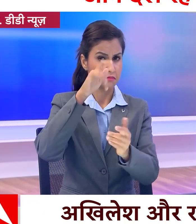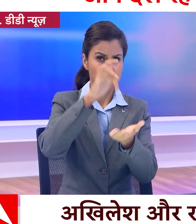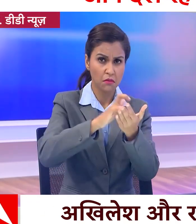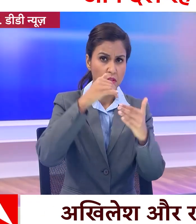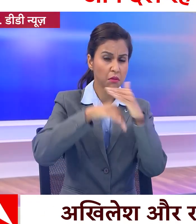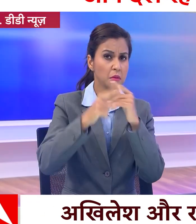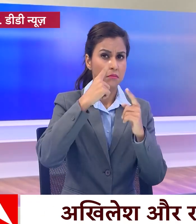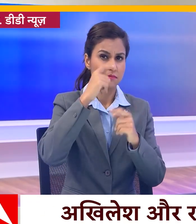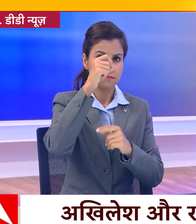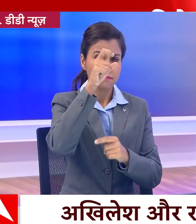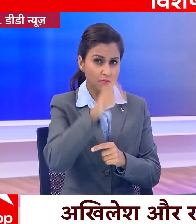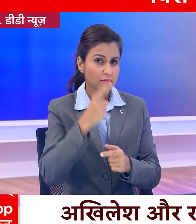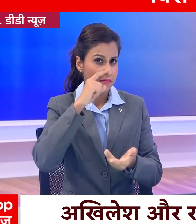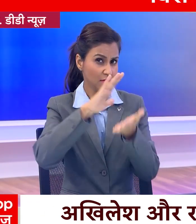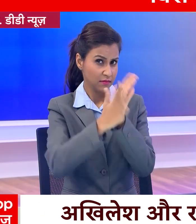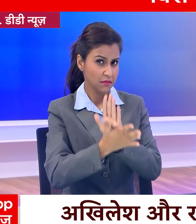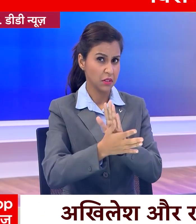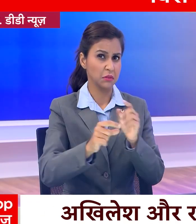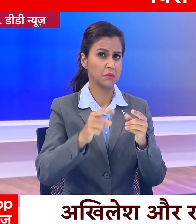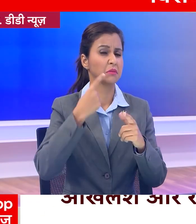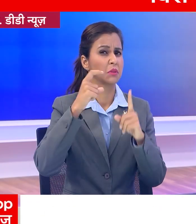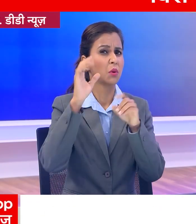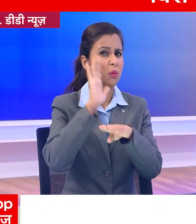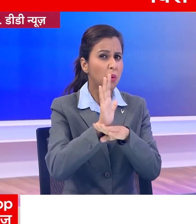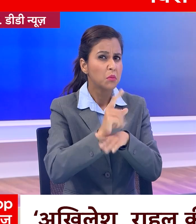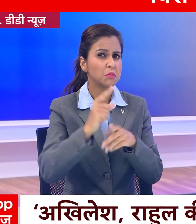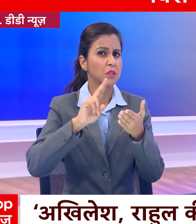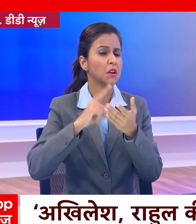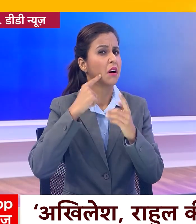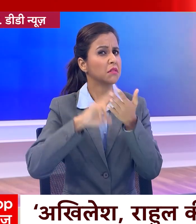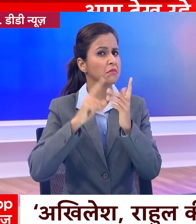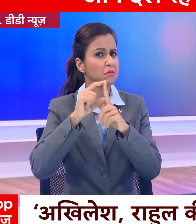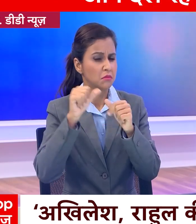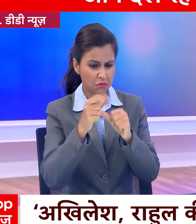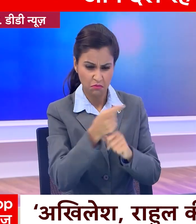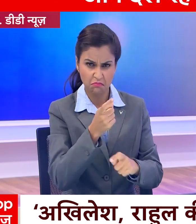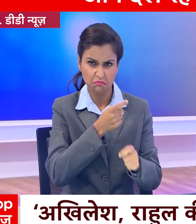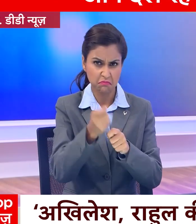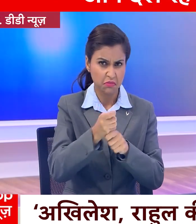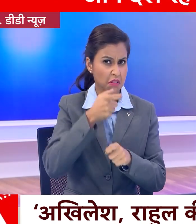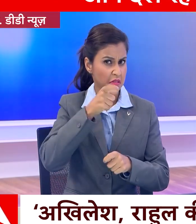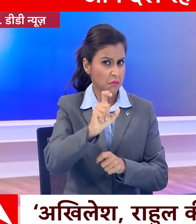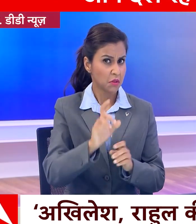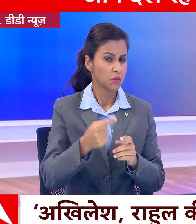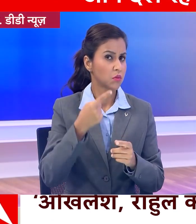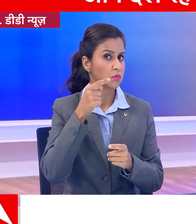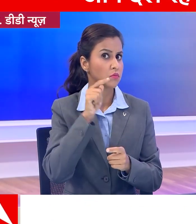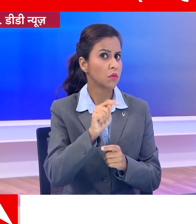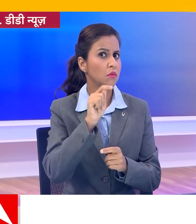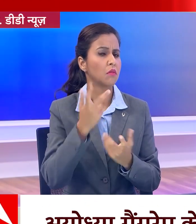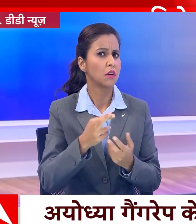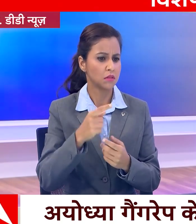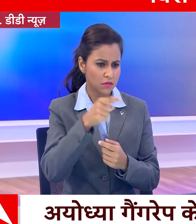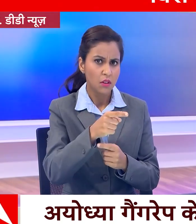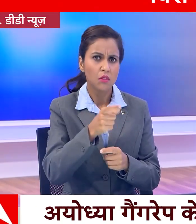गैंग रेप के मामले को लेकर कांग्रेस सहित इंडी दलों पर निशाना साधा है उन्होंने आरोप लगाया है कि चूंकि आरोपी मुस्लिम